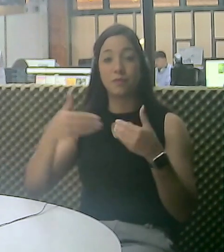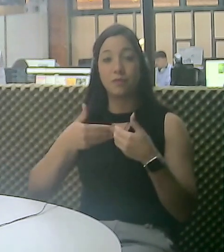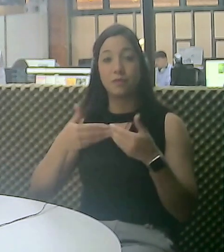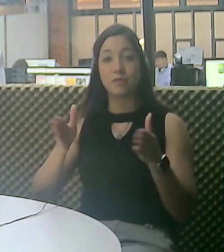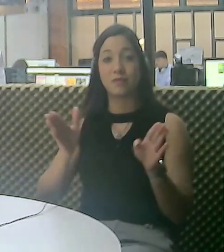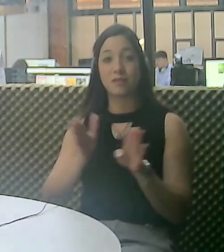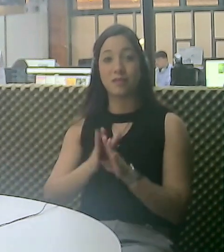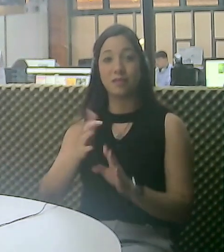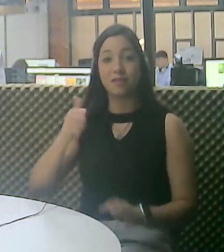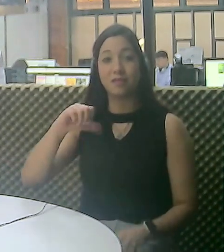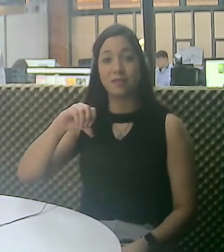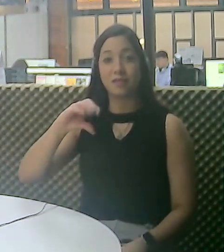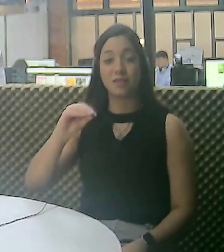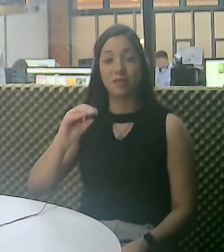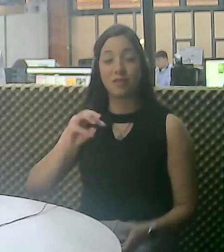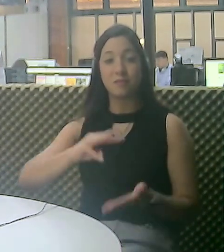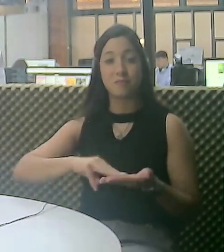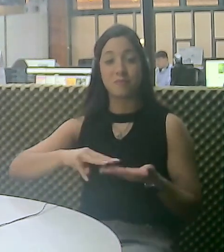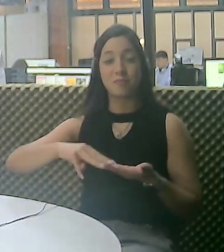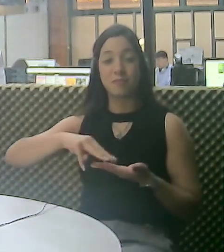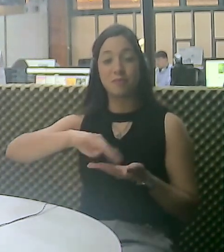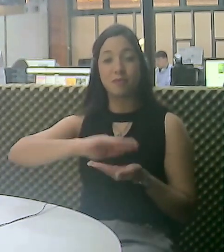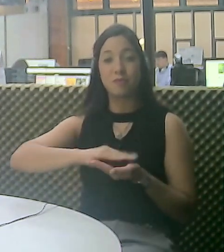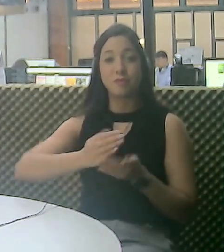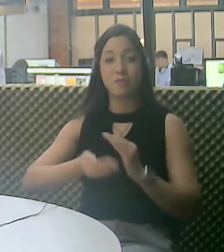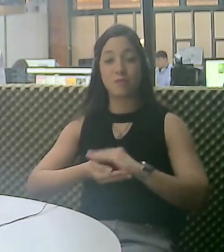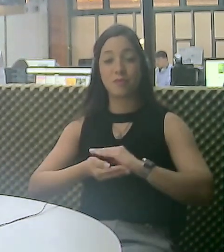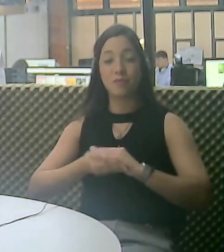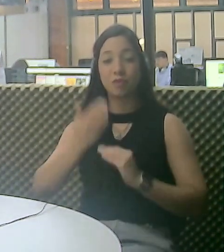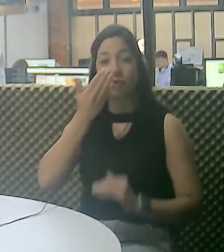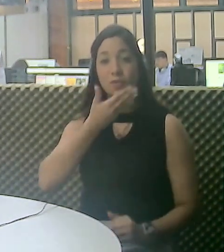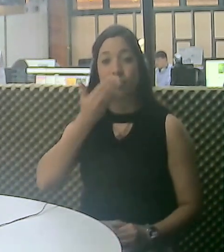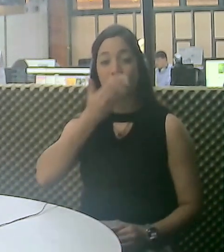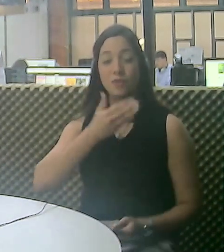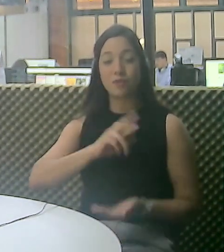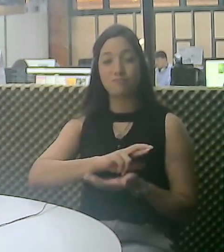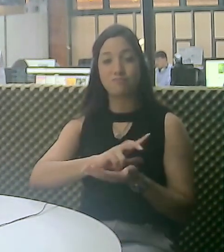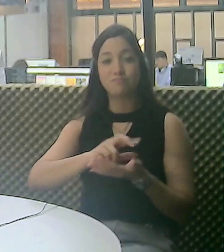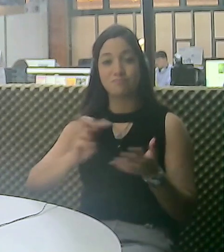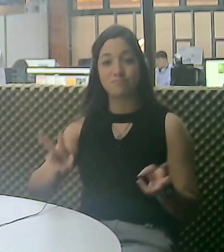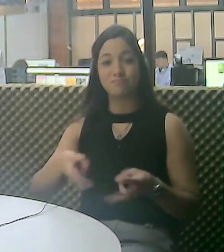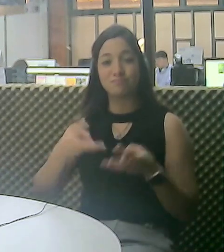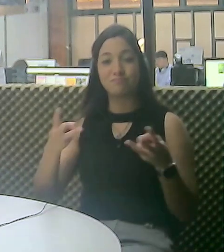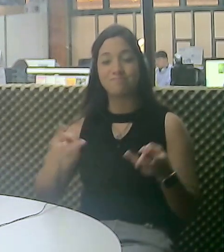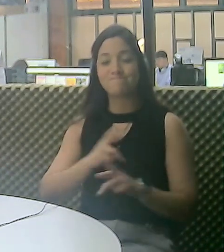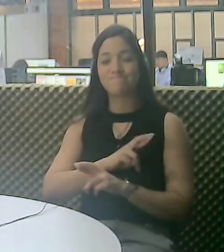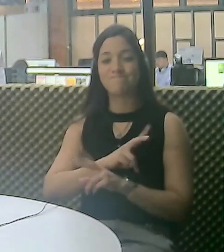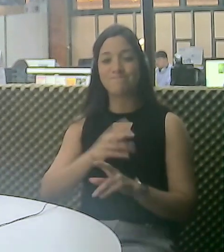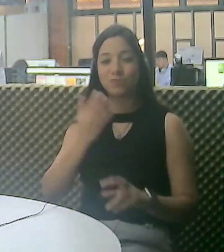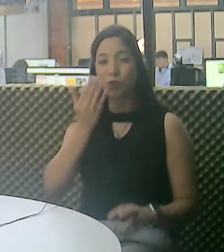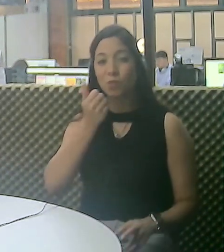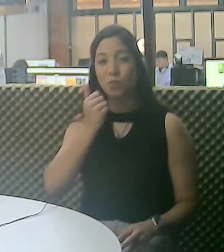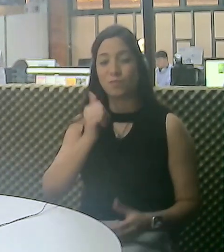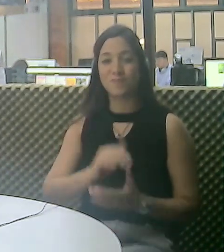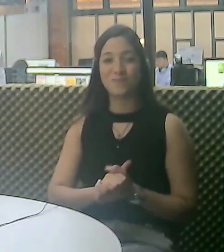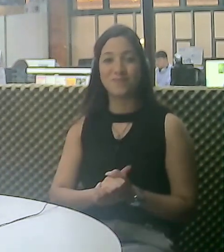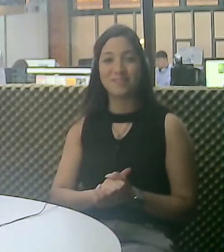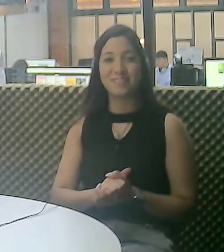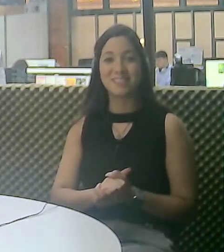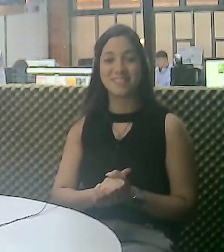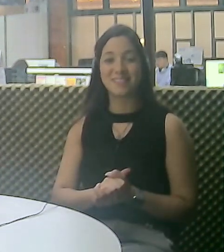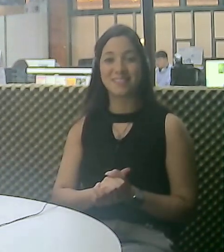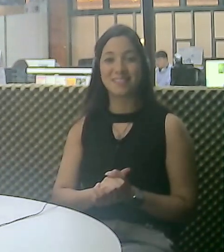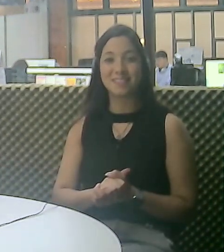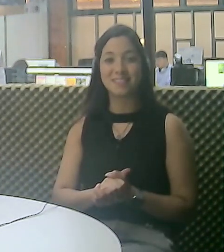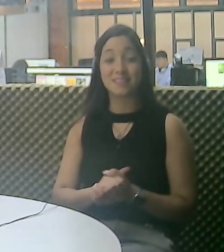às 19h. Tem pastel, tapioca, pamonha, doces, hortifrutis e uma variedade de pratos.